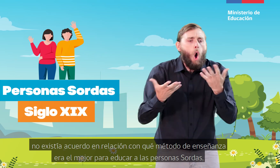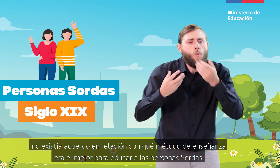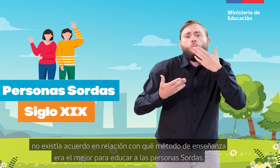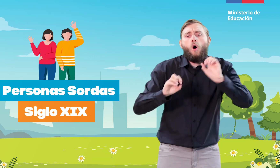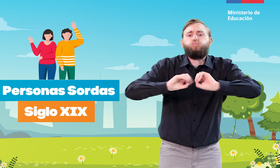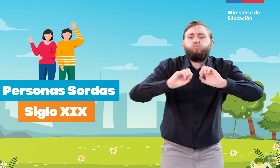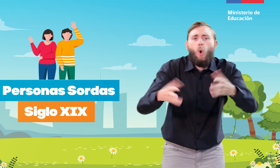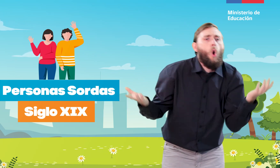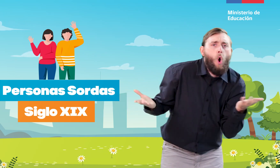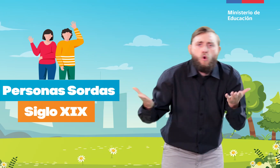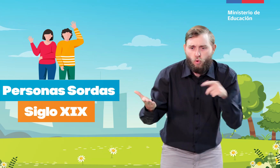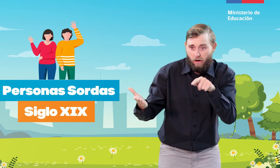sordas.